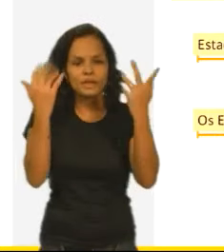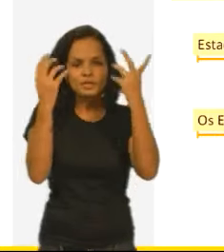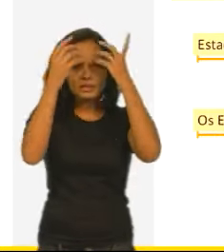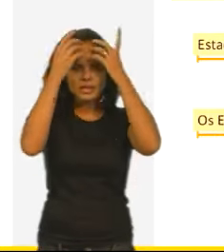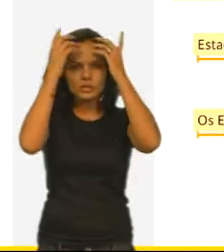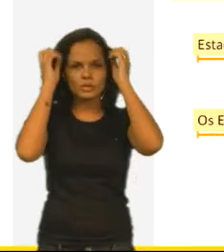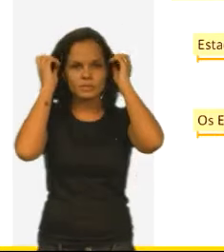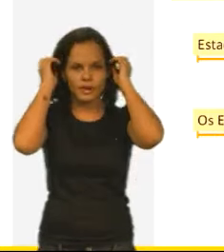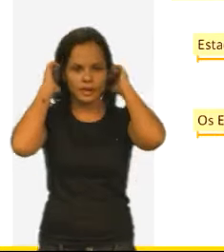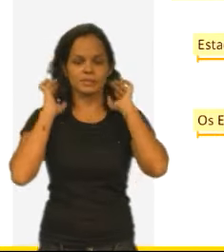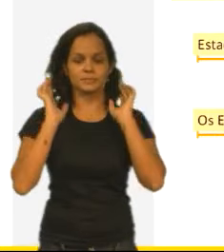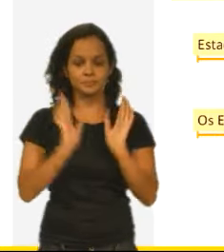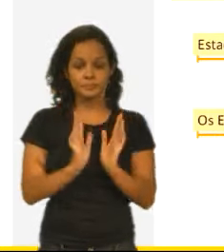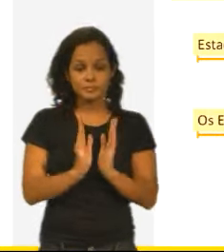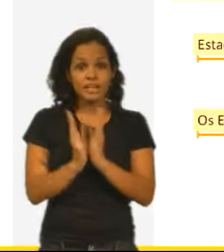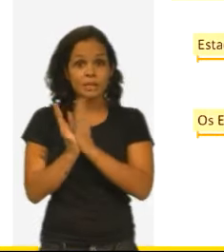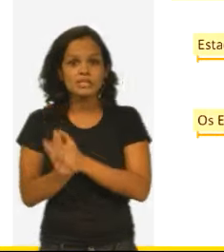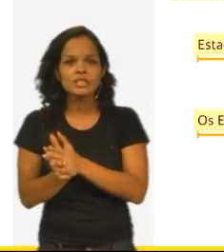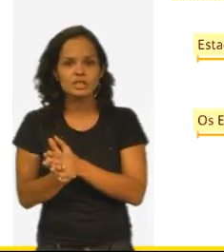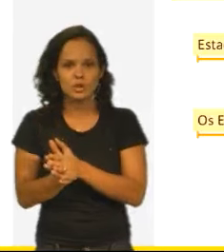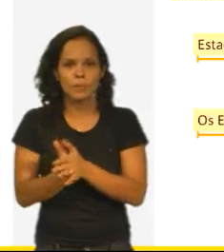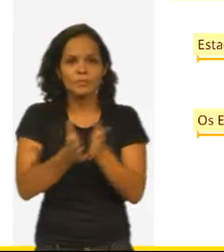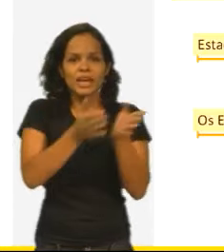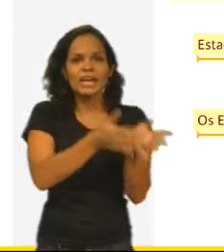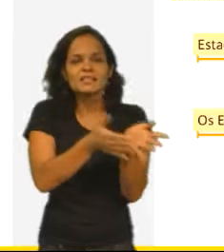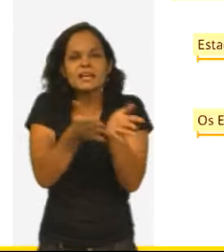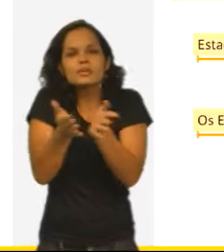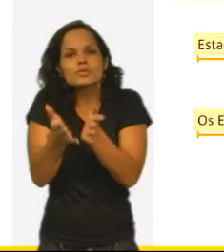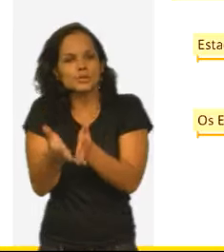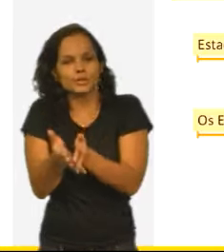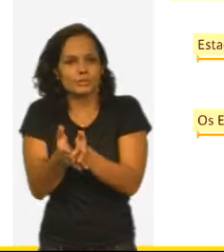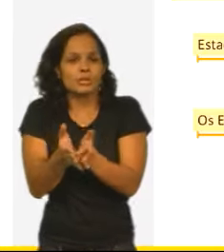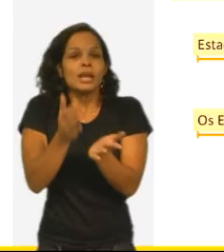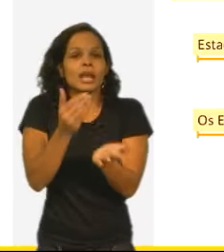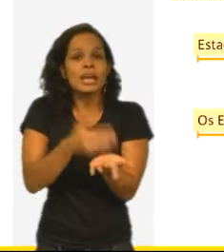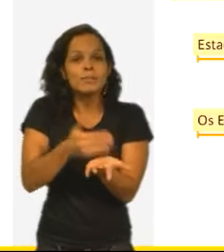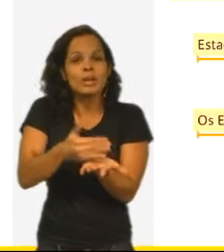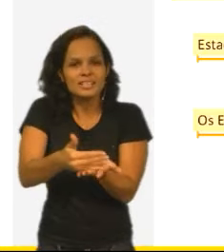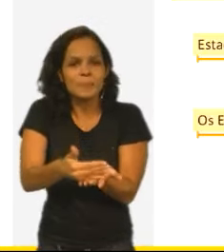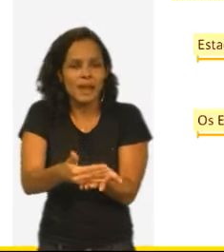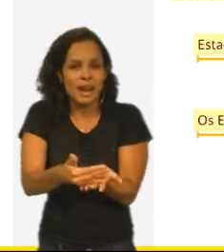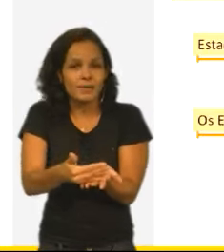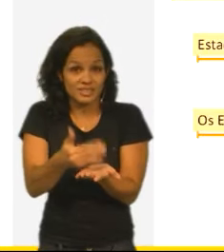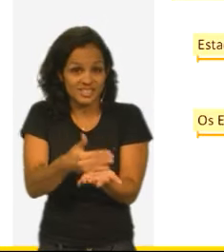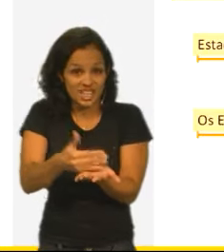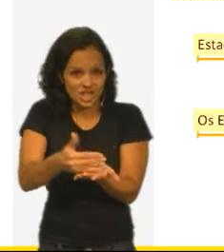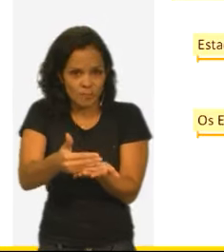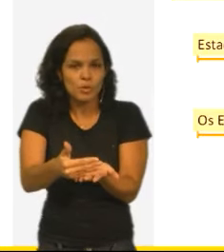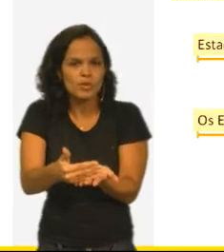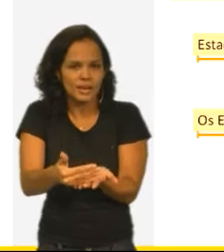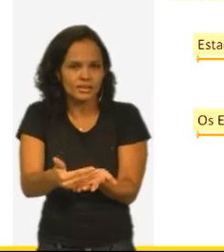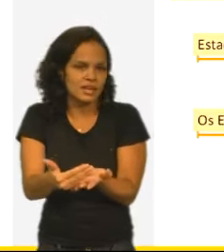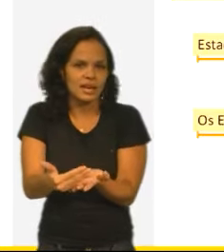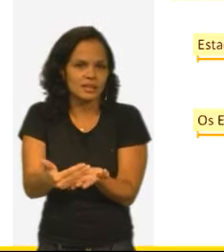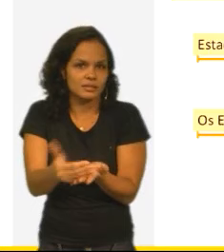diferença entre as duas frases? Imagine só. Estados Unidos. Embora essa palavra seja pluralizada,